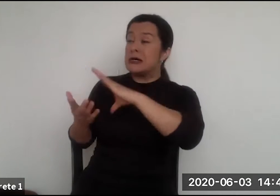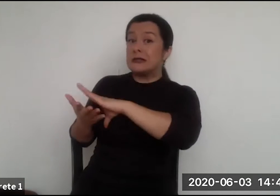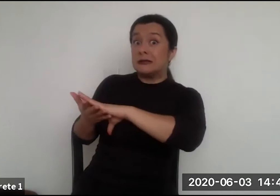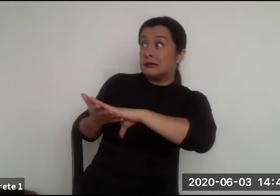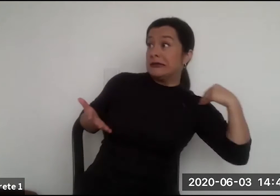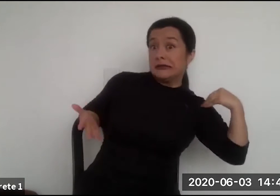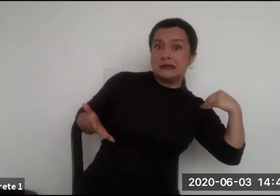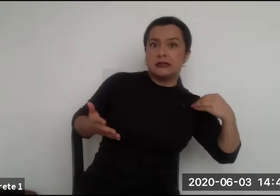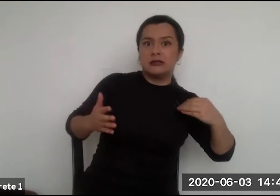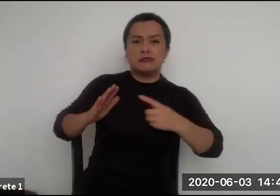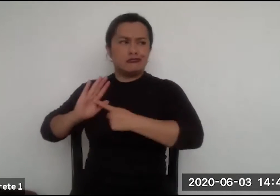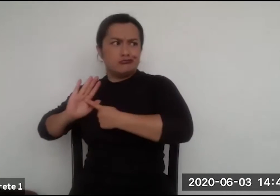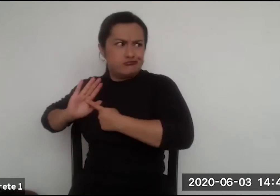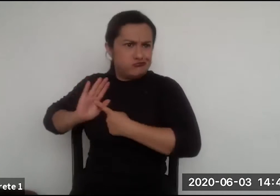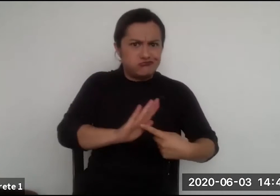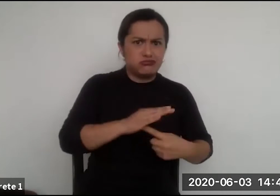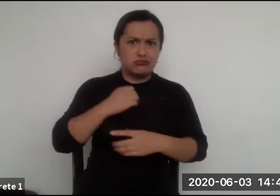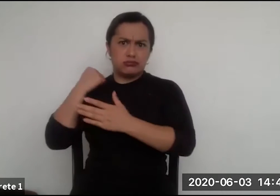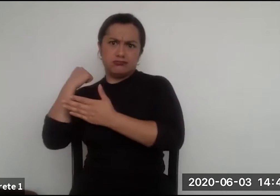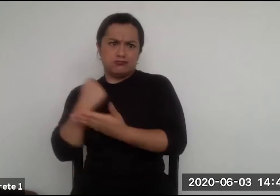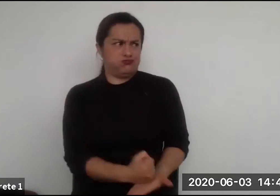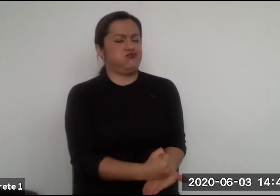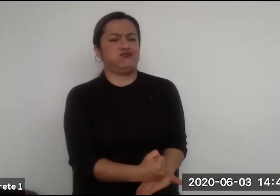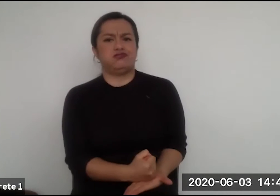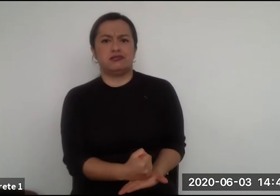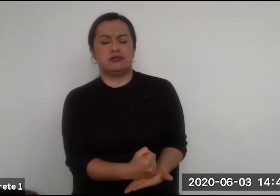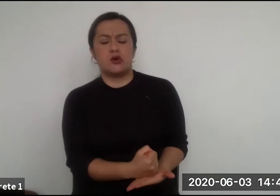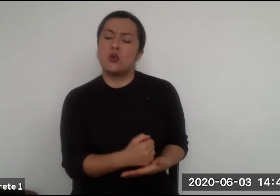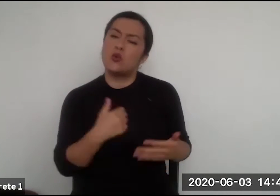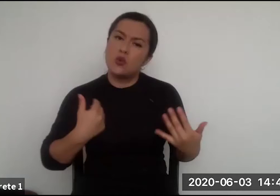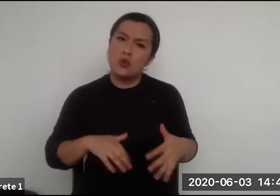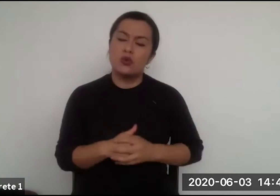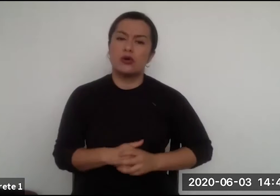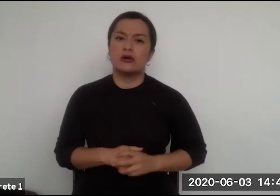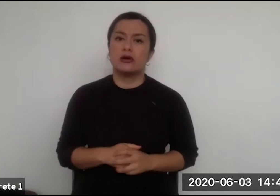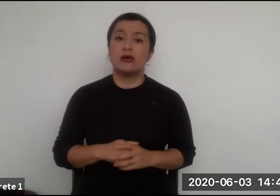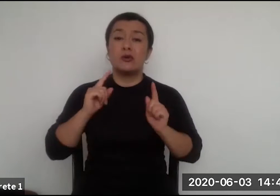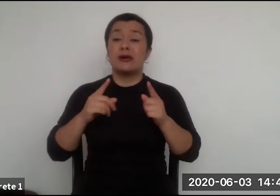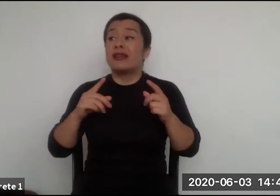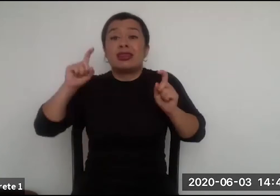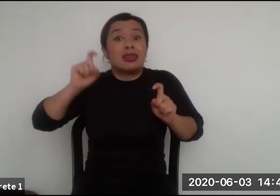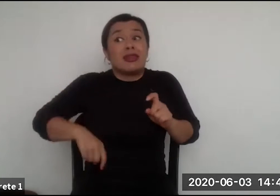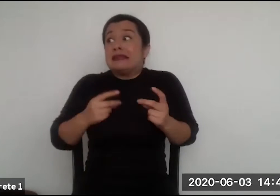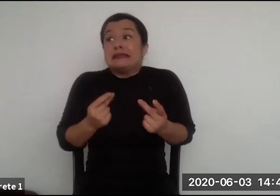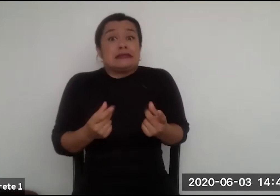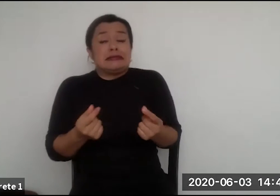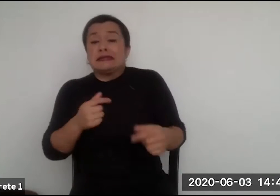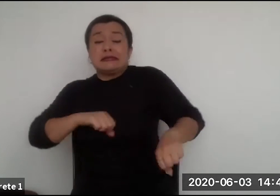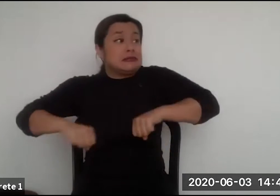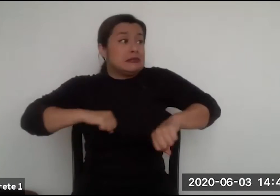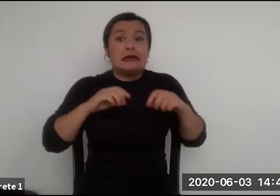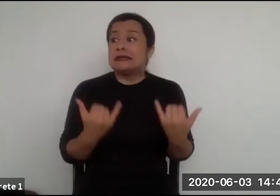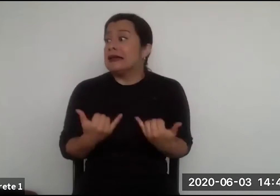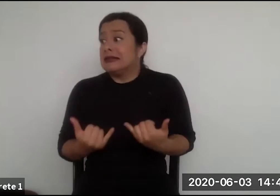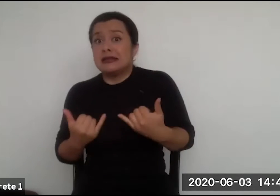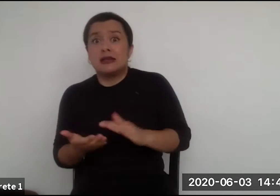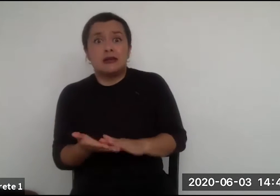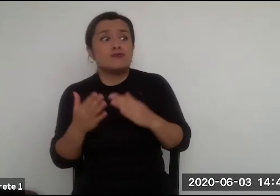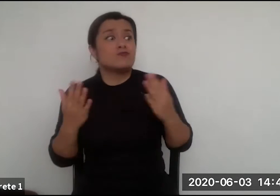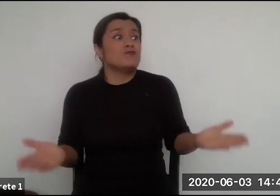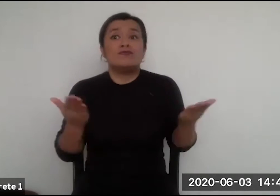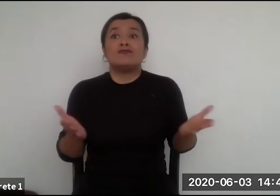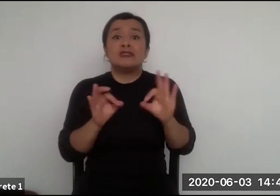abrupta en este momento a partir de esa carrera desmedida y desmesurada para reactivar